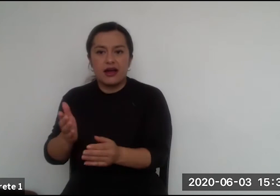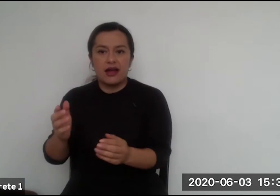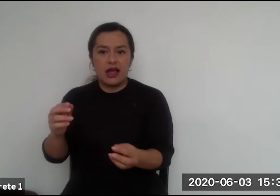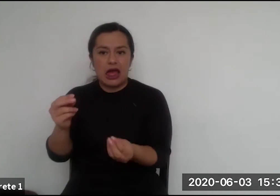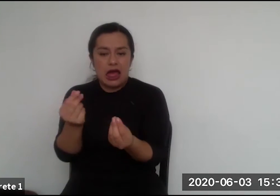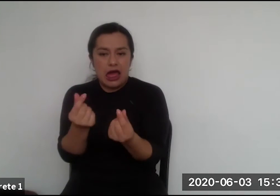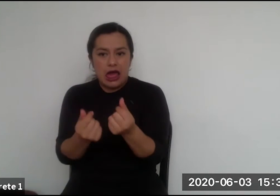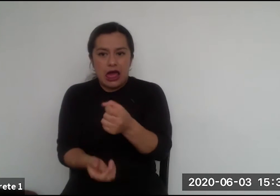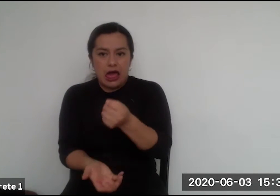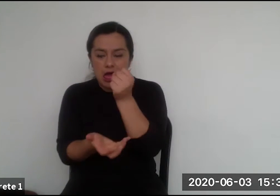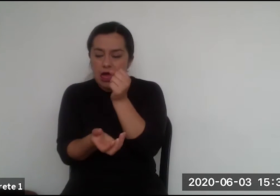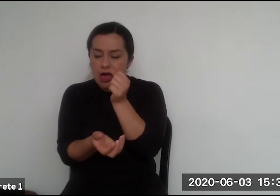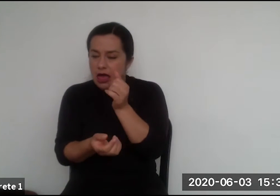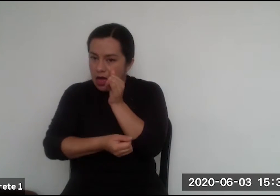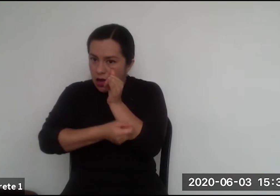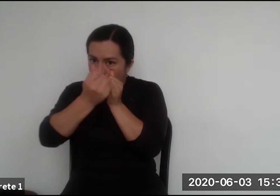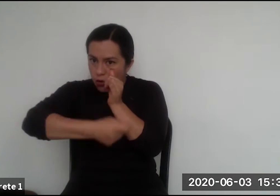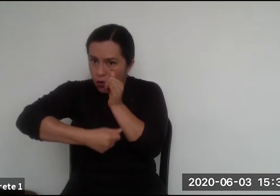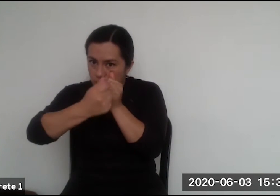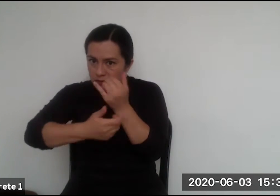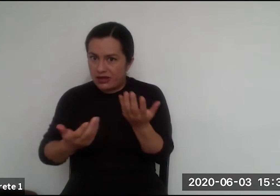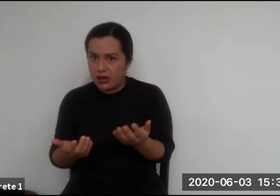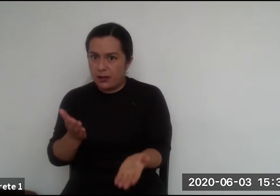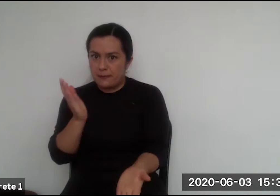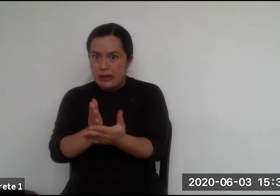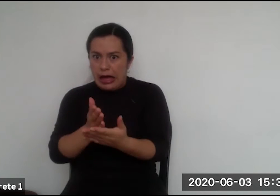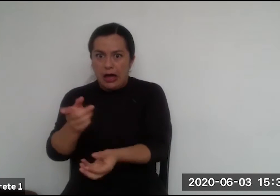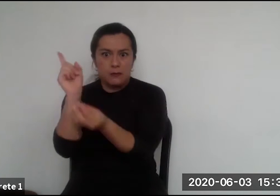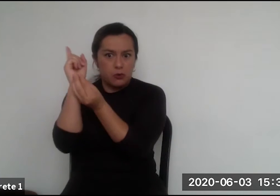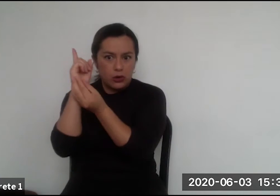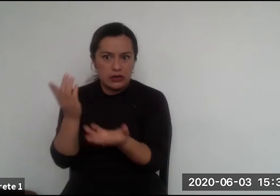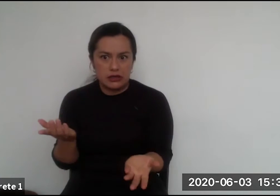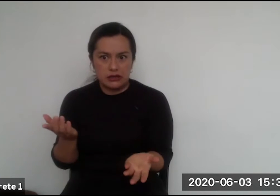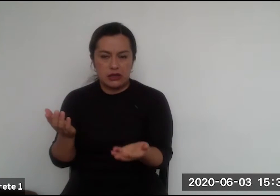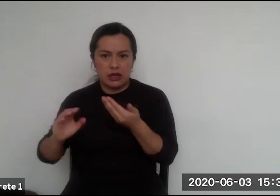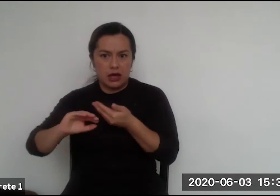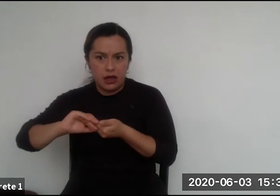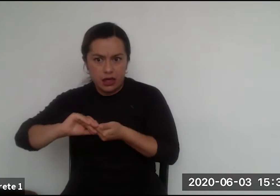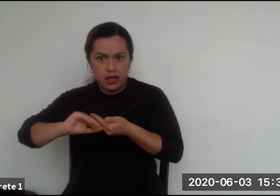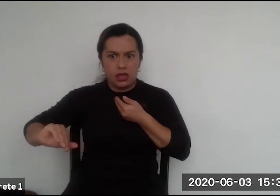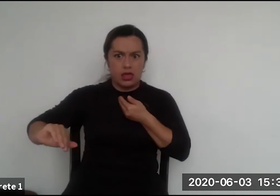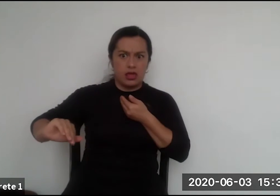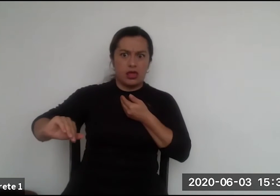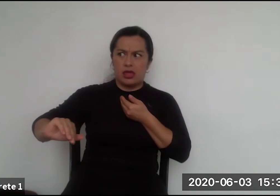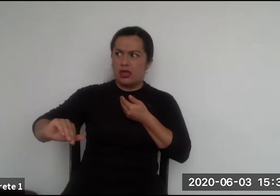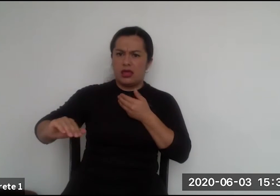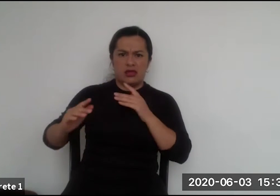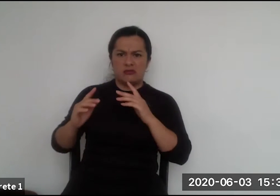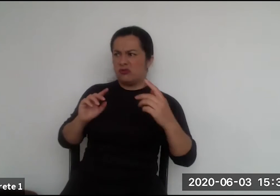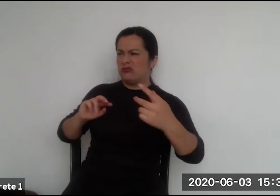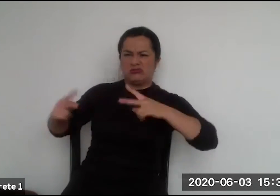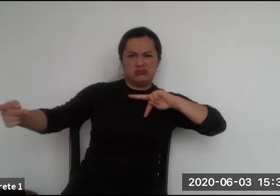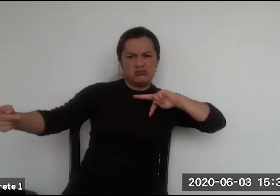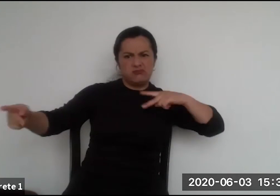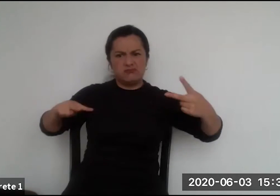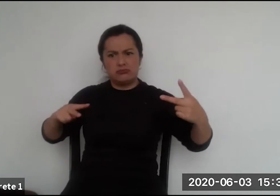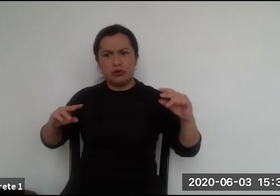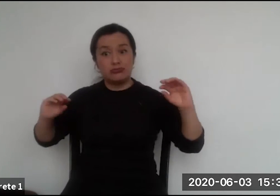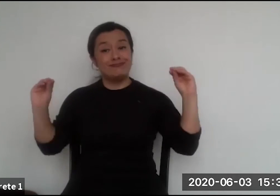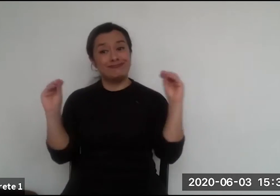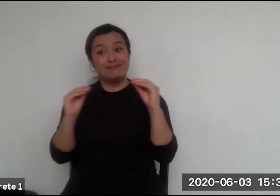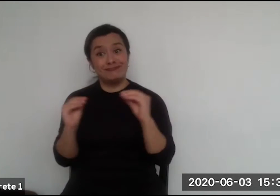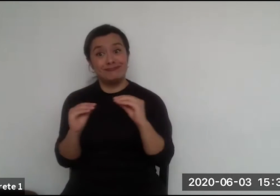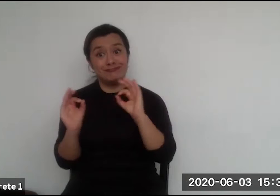crises políticas, sejam crises econômicas, e atualmente, em 2020,